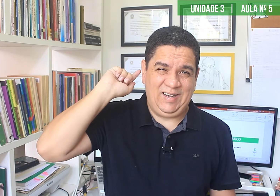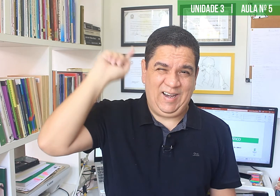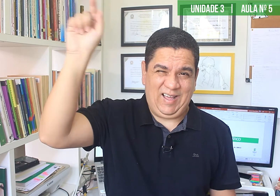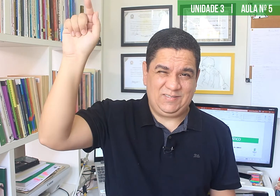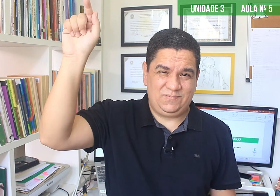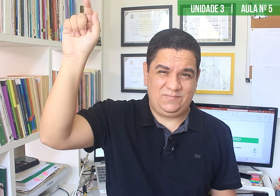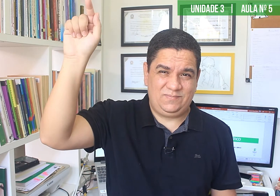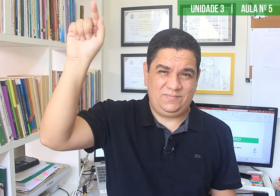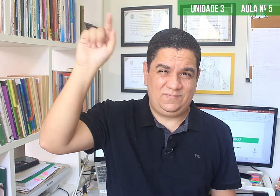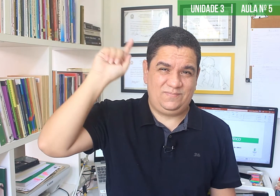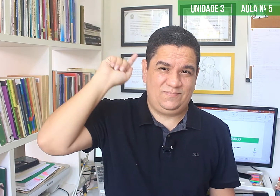lá.